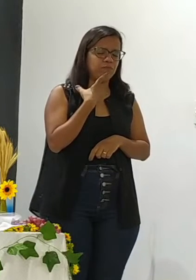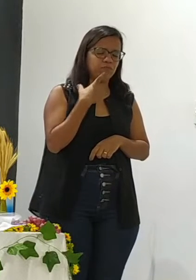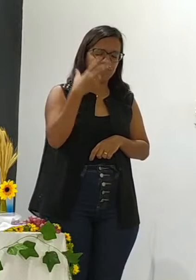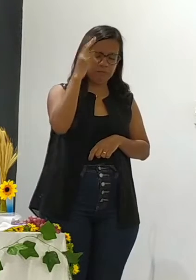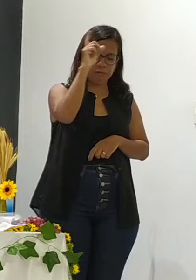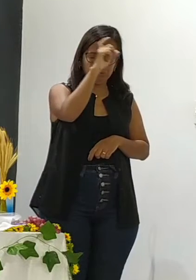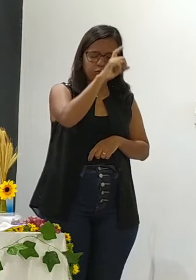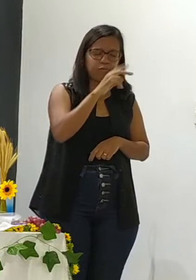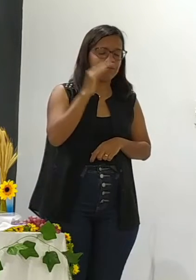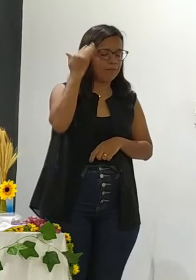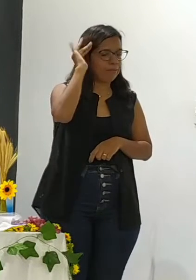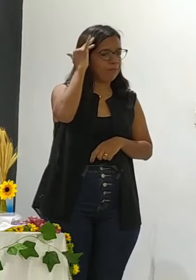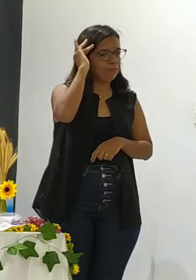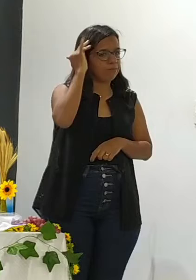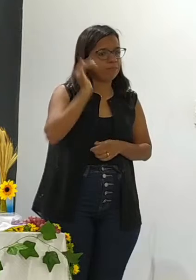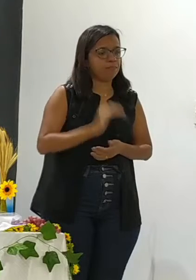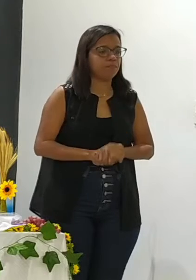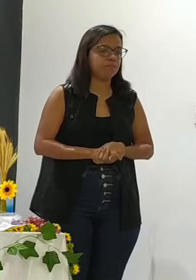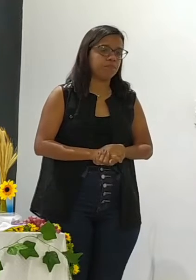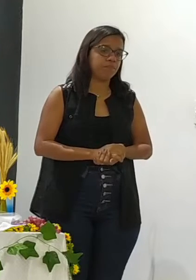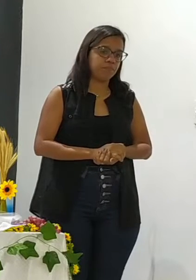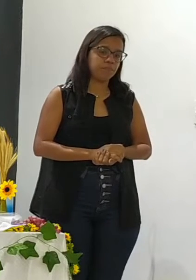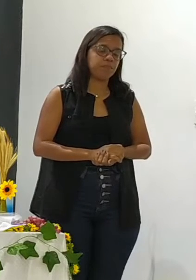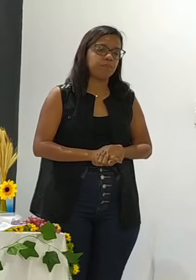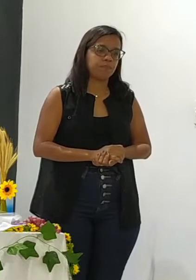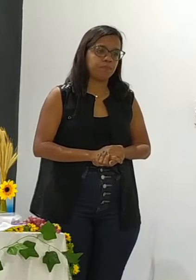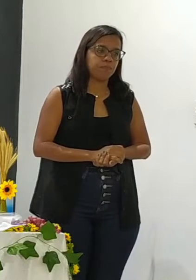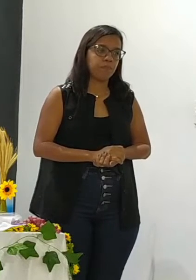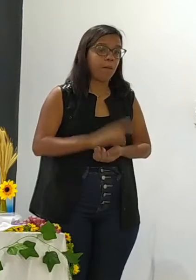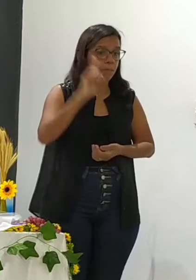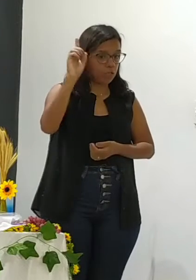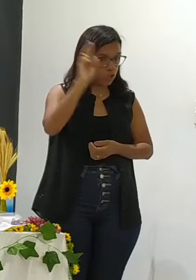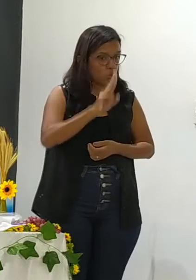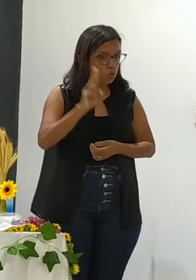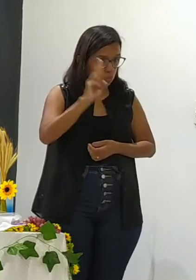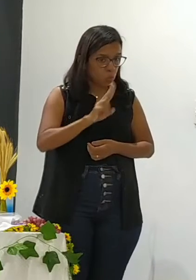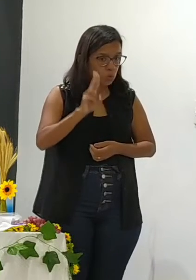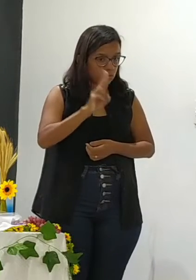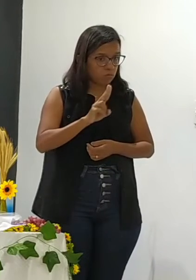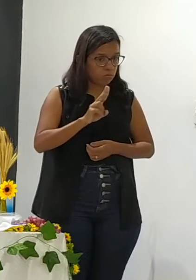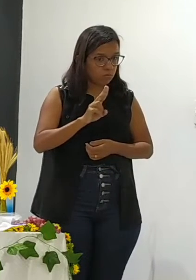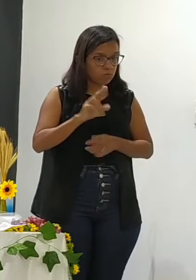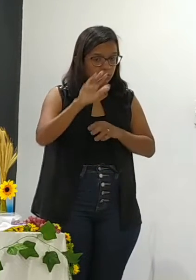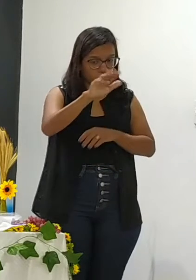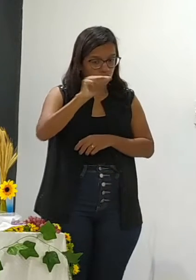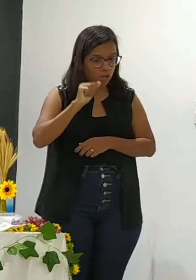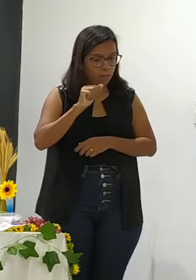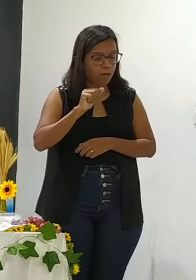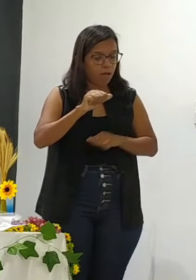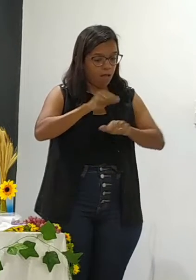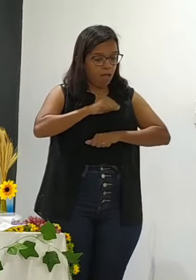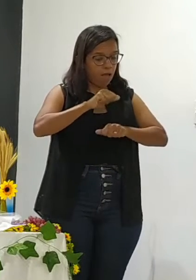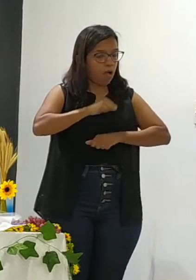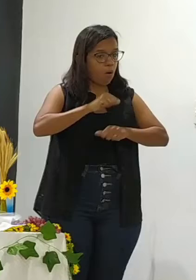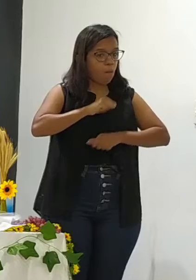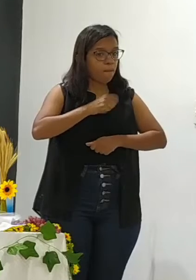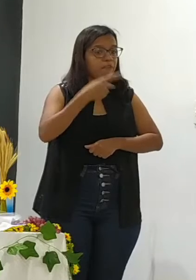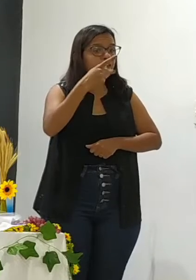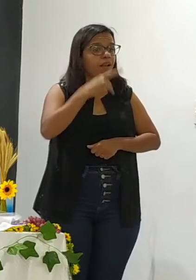É a Bíblia. Mas é que você é mudar. Tem língua pesada? Chama não. Manda ele